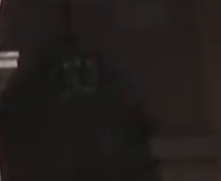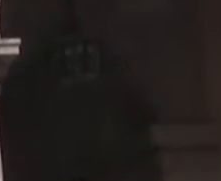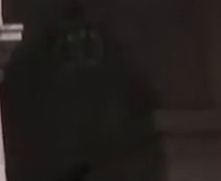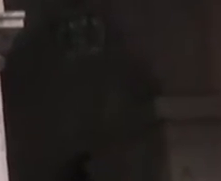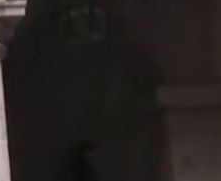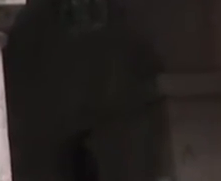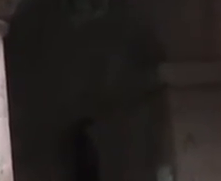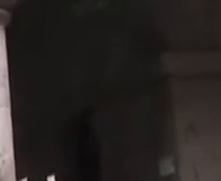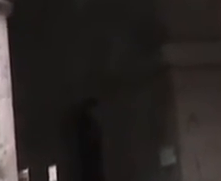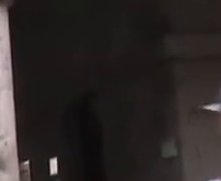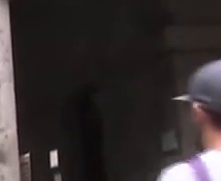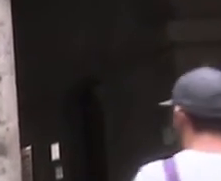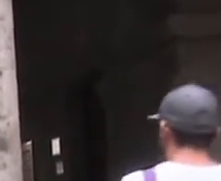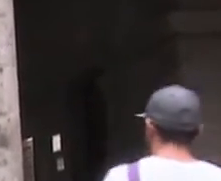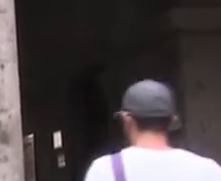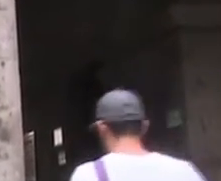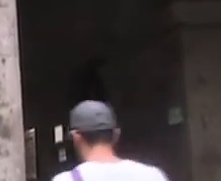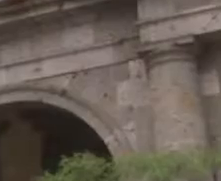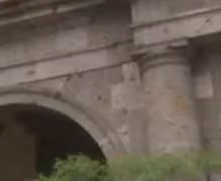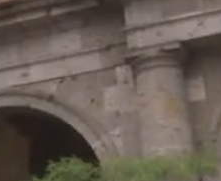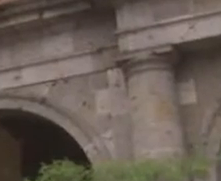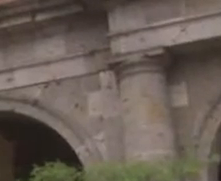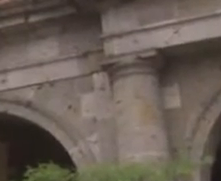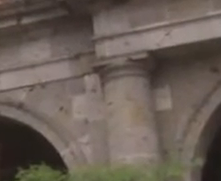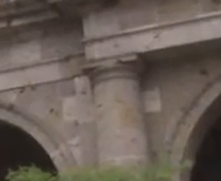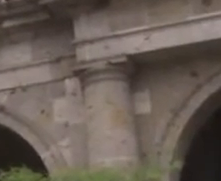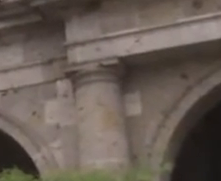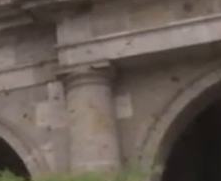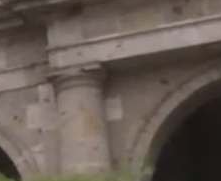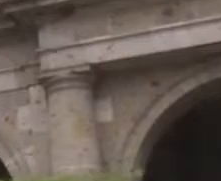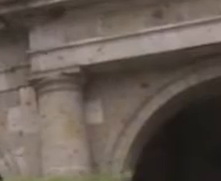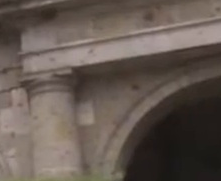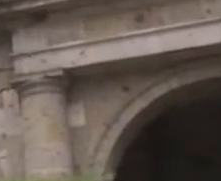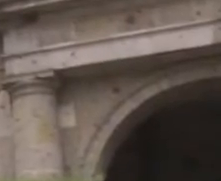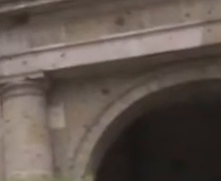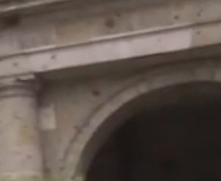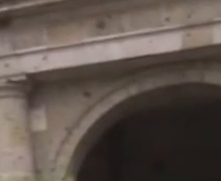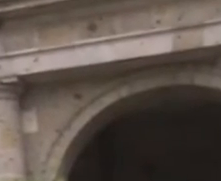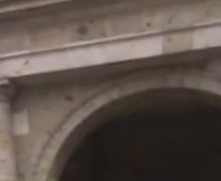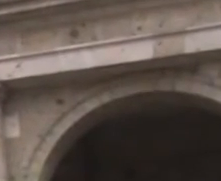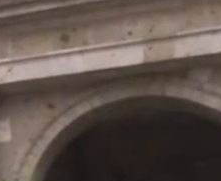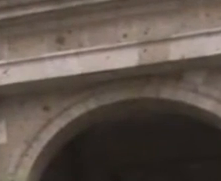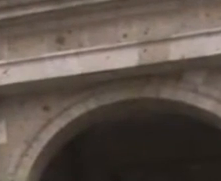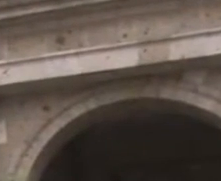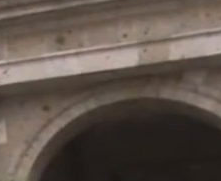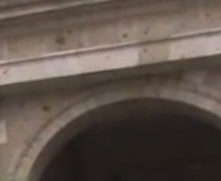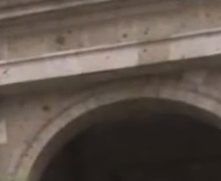piso más parejo para el desarrollo de los tapatíos. Señal informativa, Celia Niño.